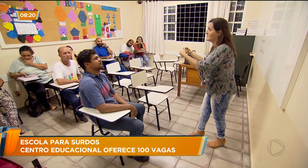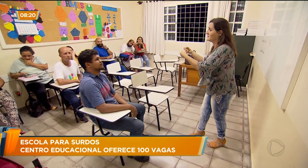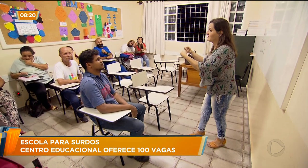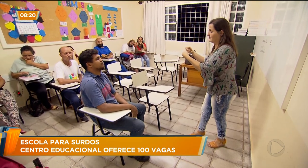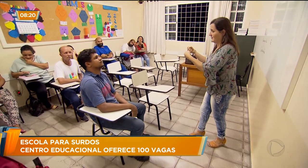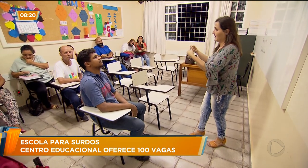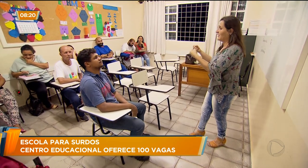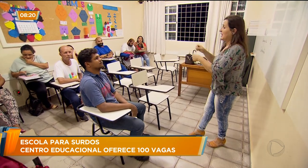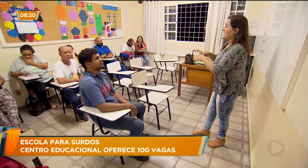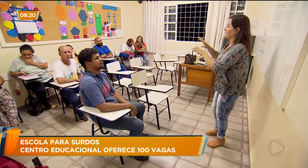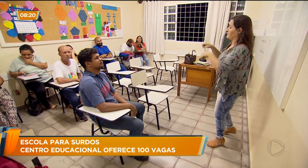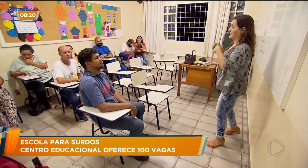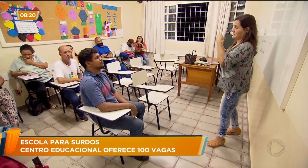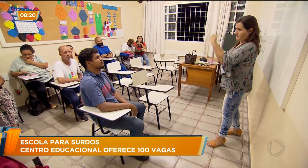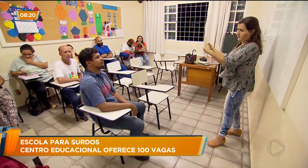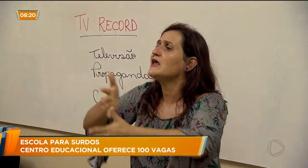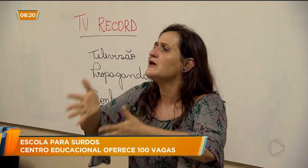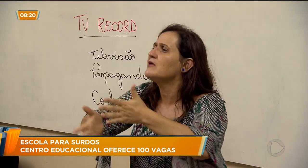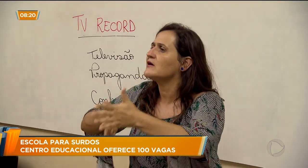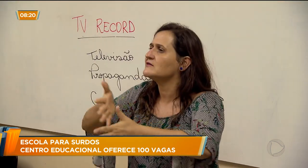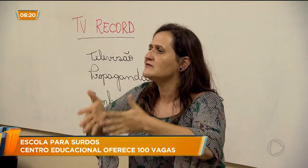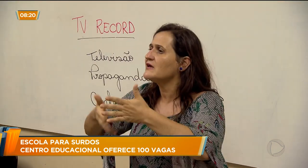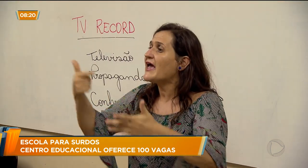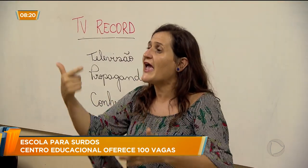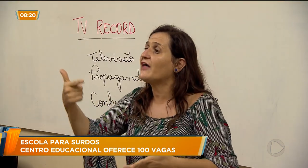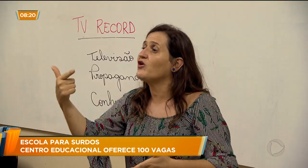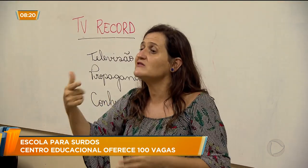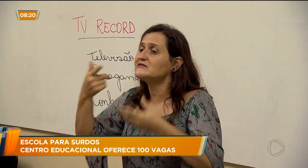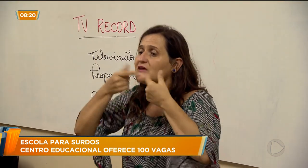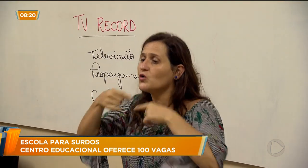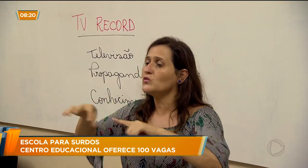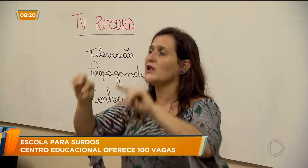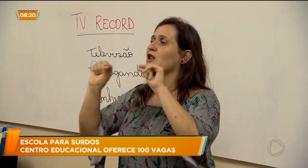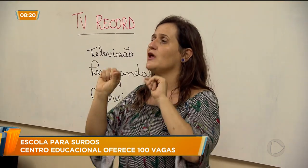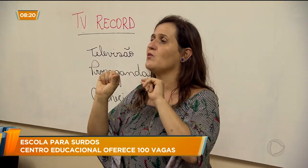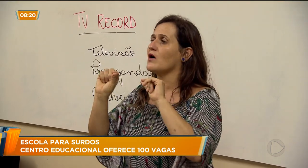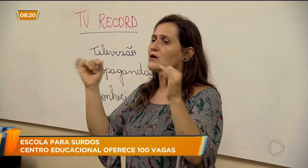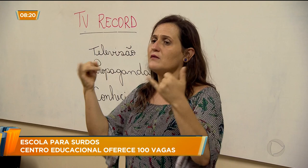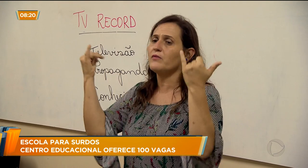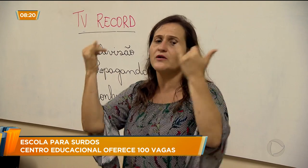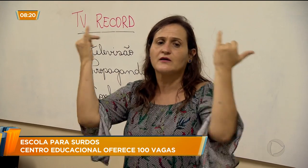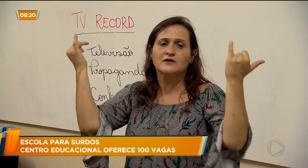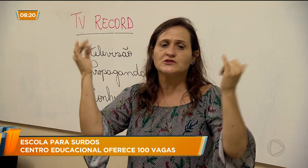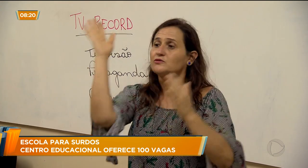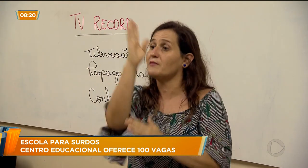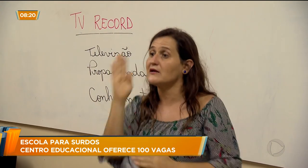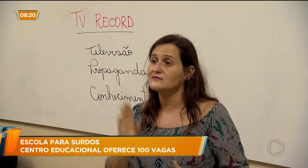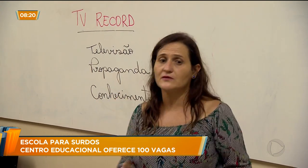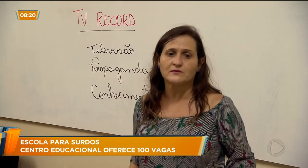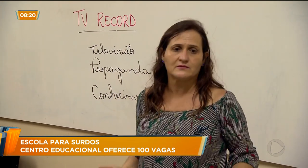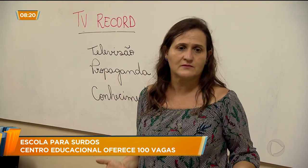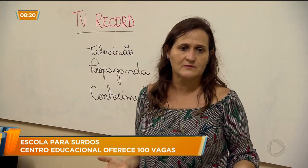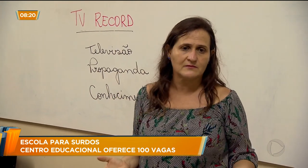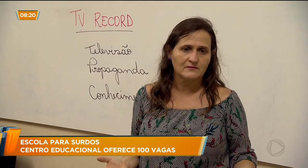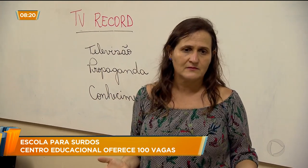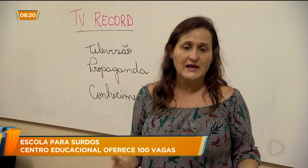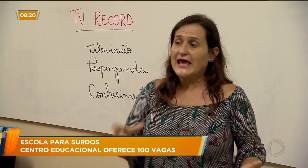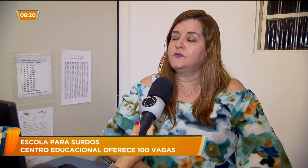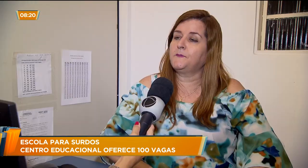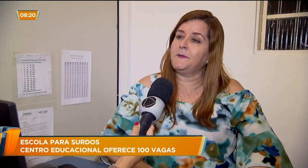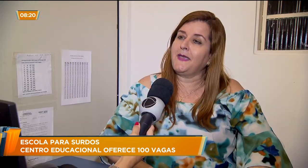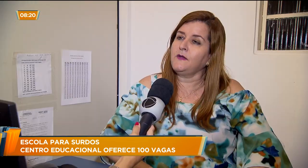auditiva, qualquer pessoa que tiver interesse em libras pode procurar o colégio que oferece cursos para a